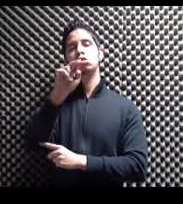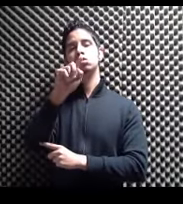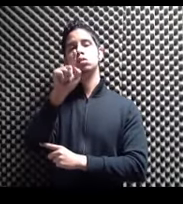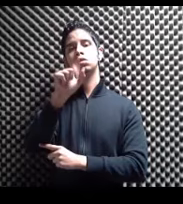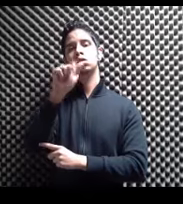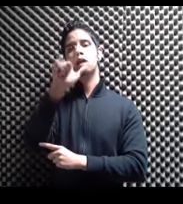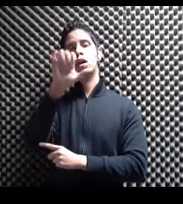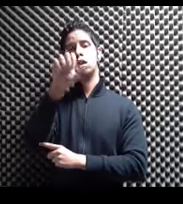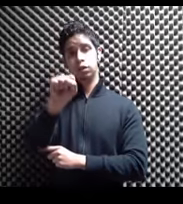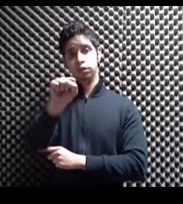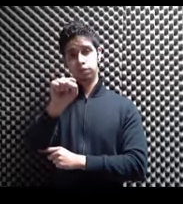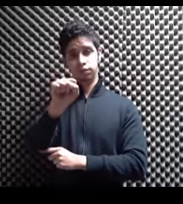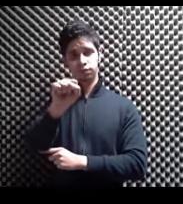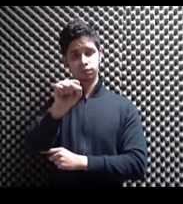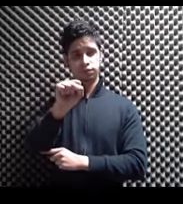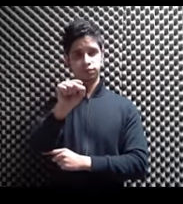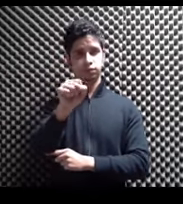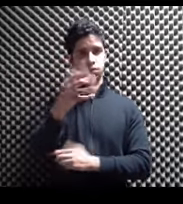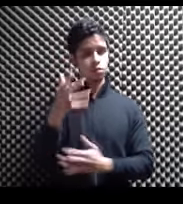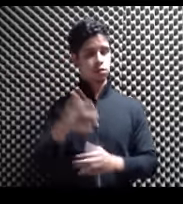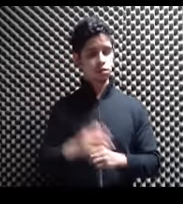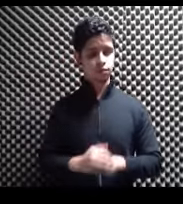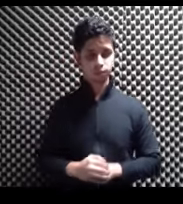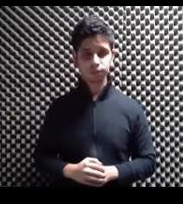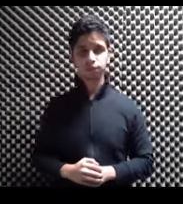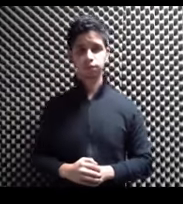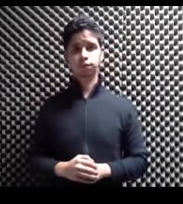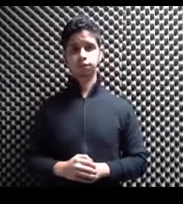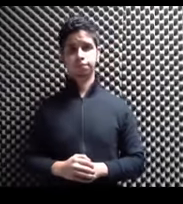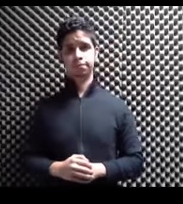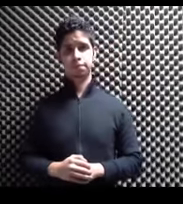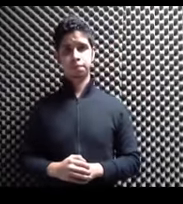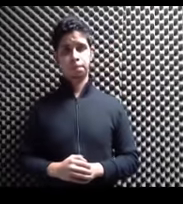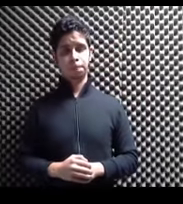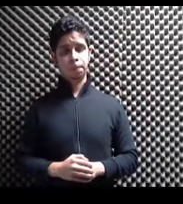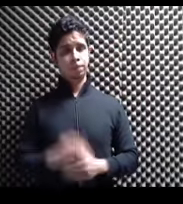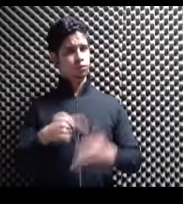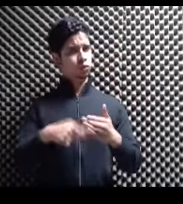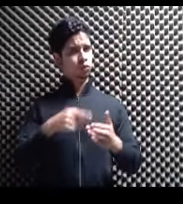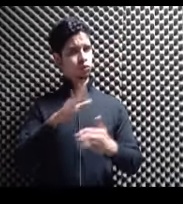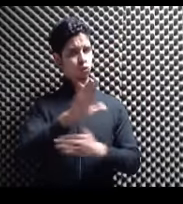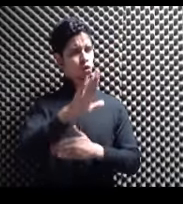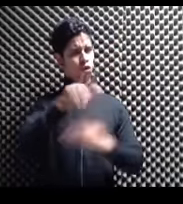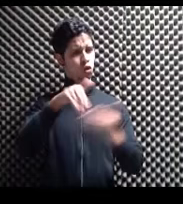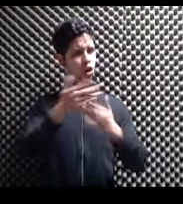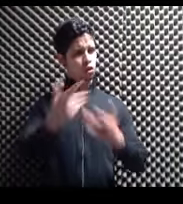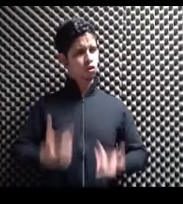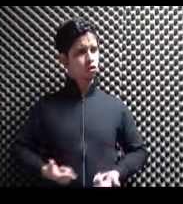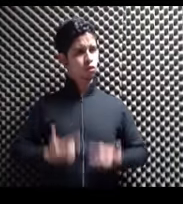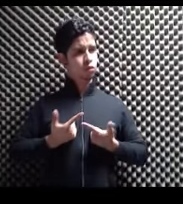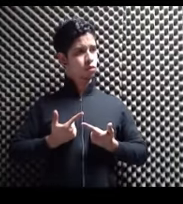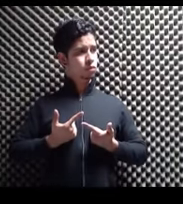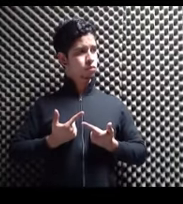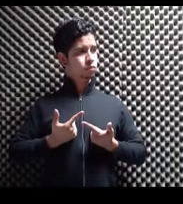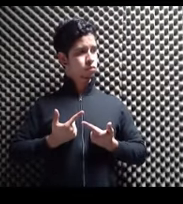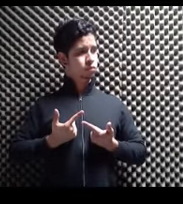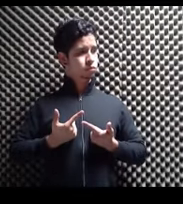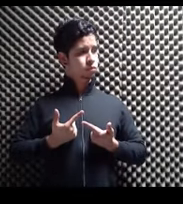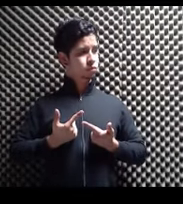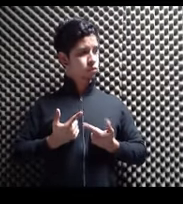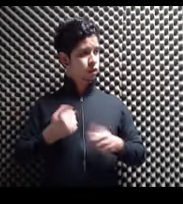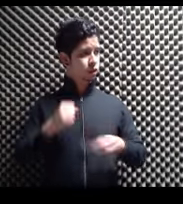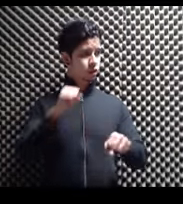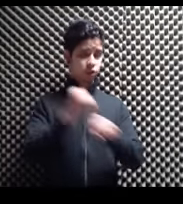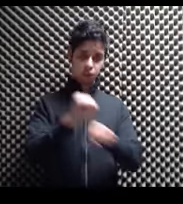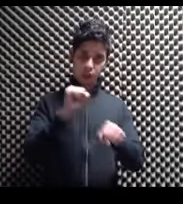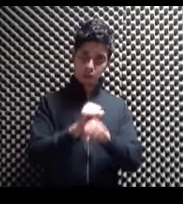lo descubrimos. Sí, González. Que tú, toda tu vida, desde chiquitito, has estado embollado con los caballos. Con caballos.